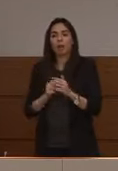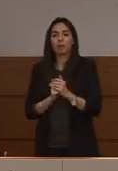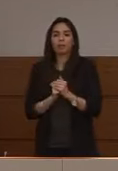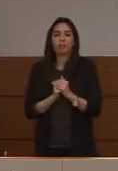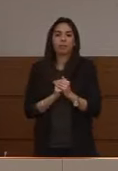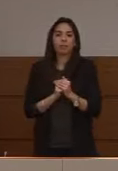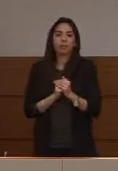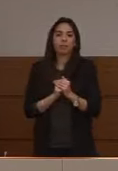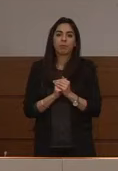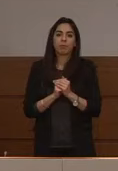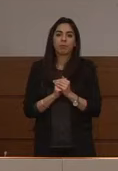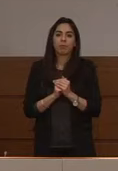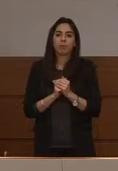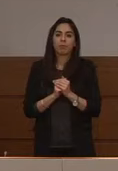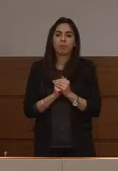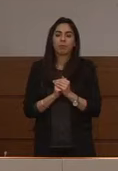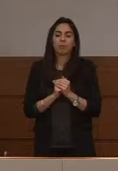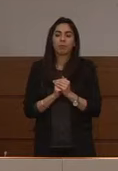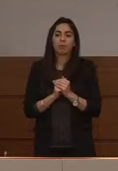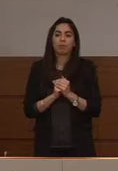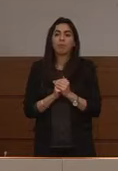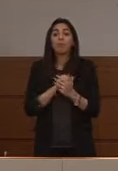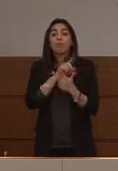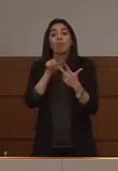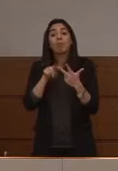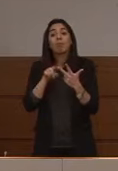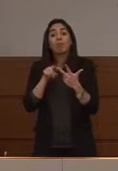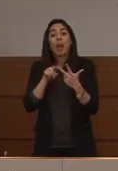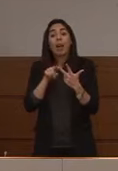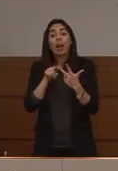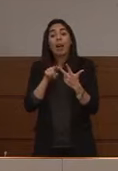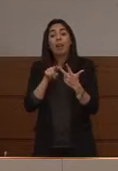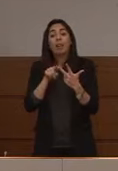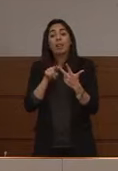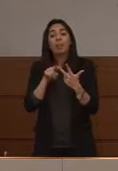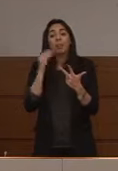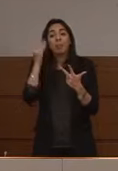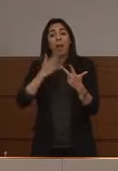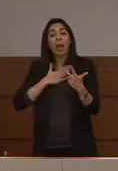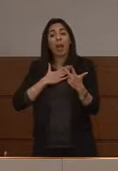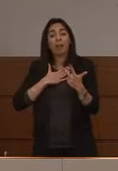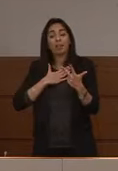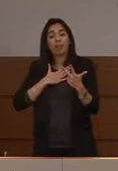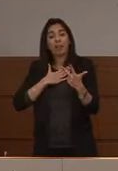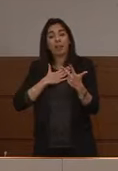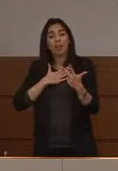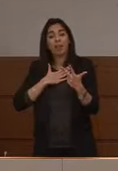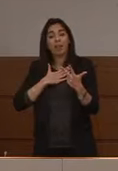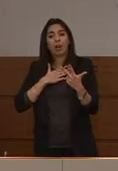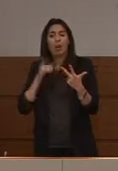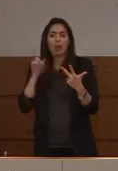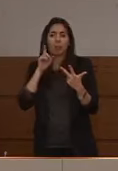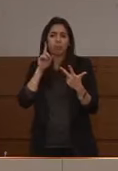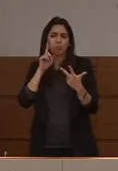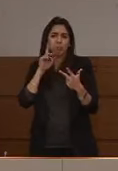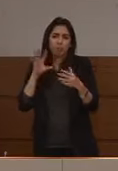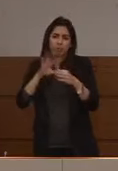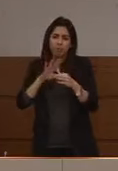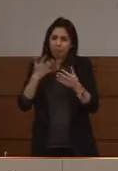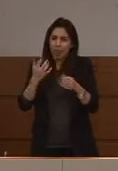terza riflessione sempre in ambito di quanto si sta facendo